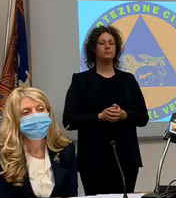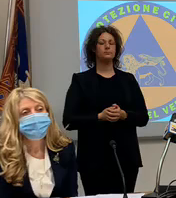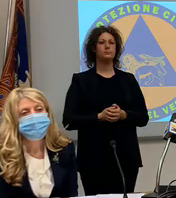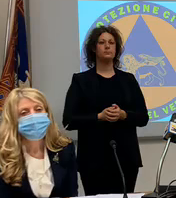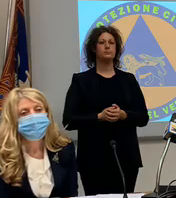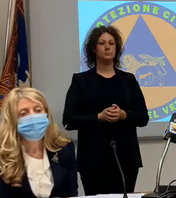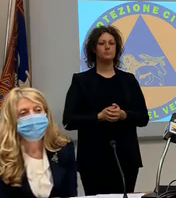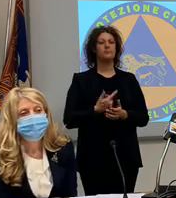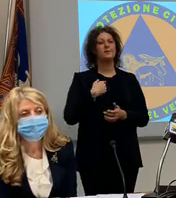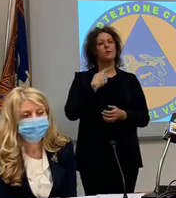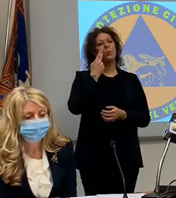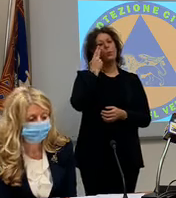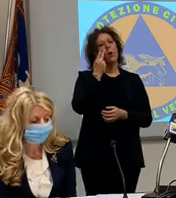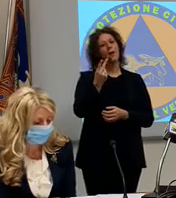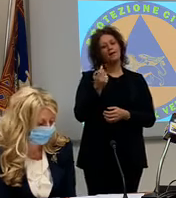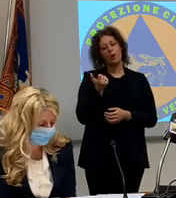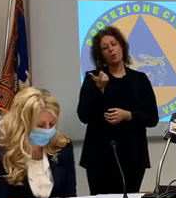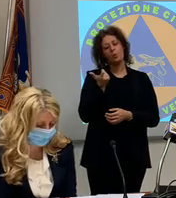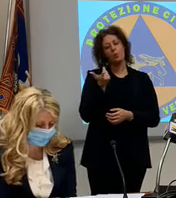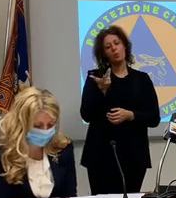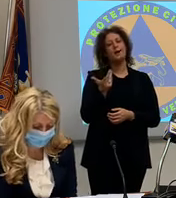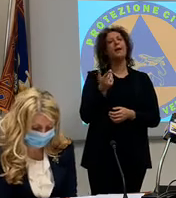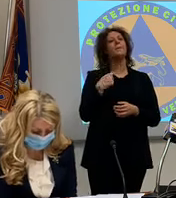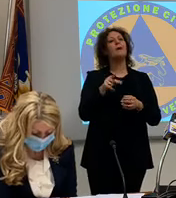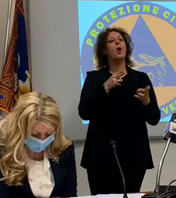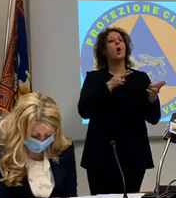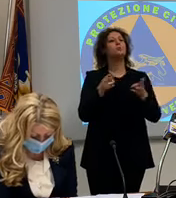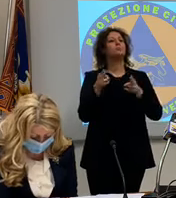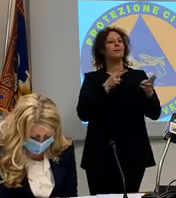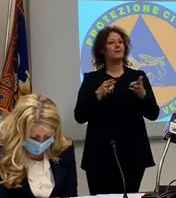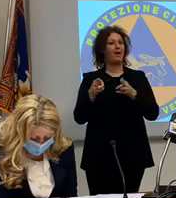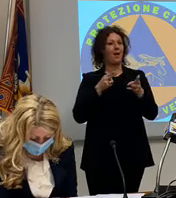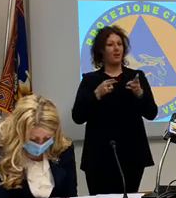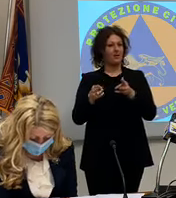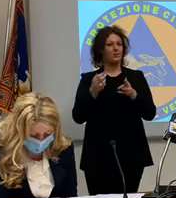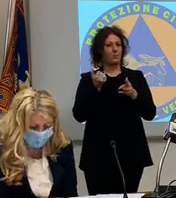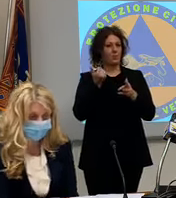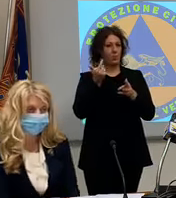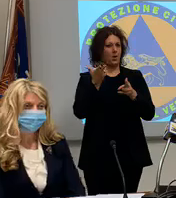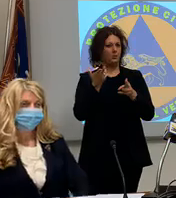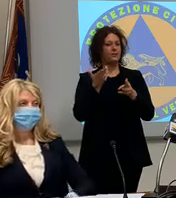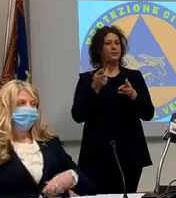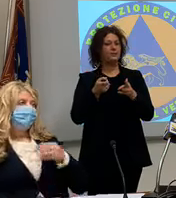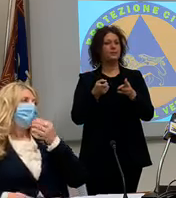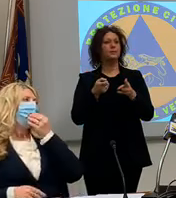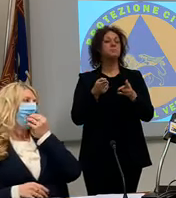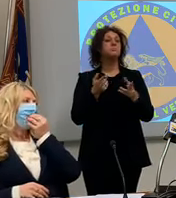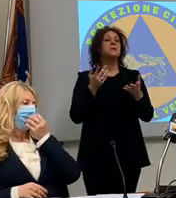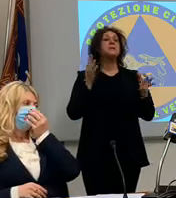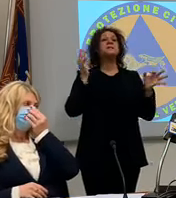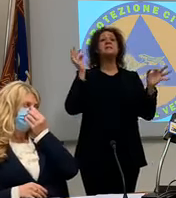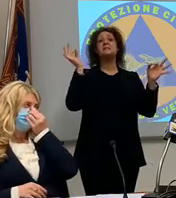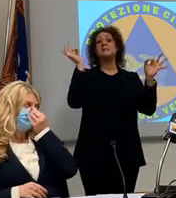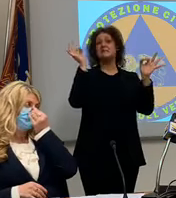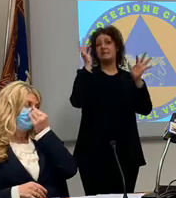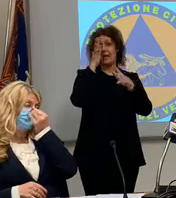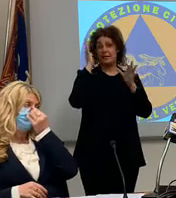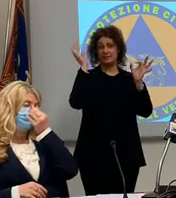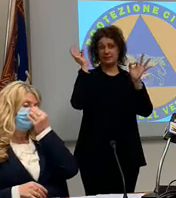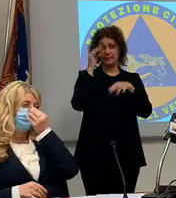numeri dell'ospedalizzazione uno può dire Vabbè se queste fossero ospedalizzazioni per altre patologie non